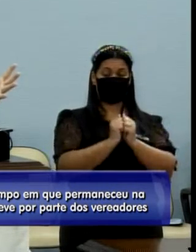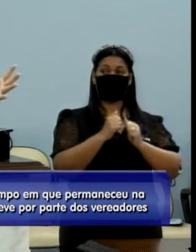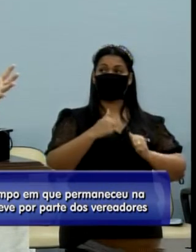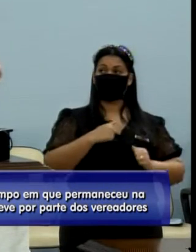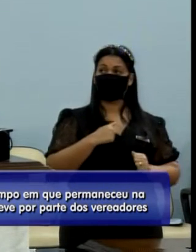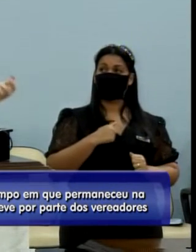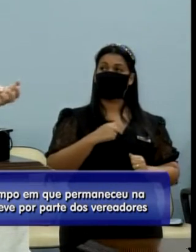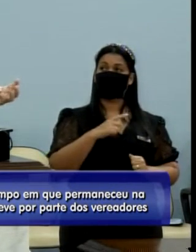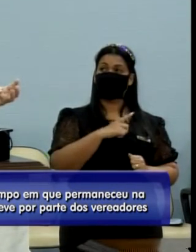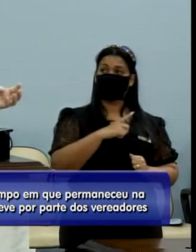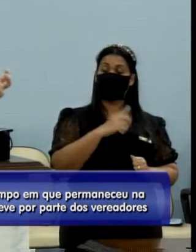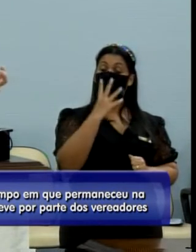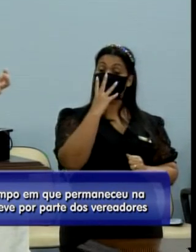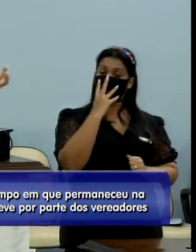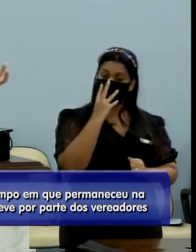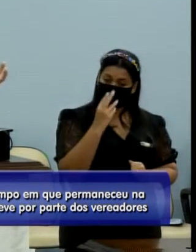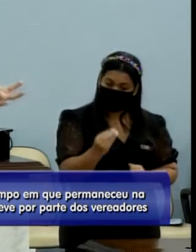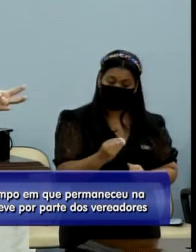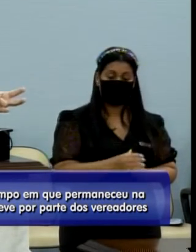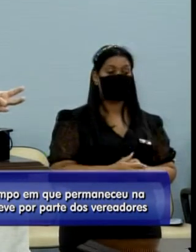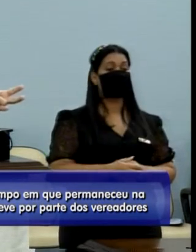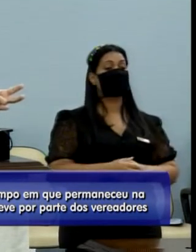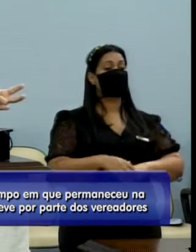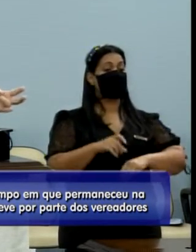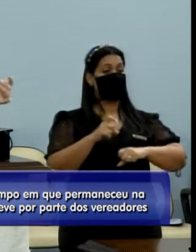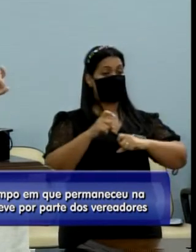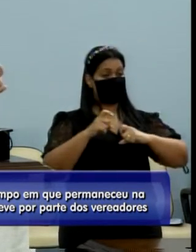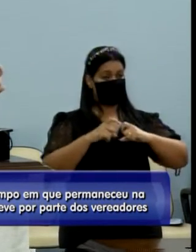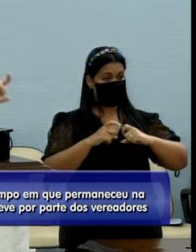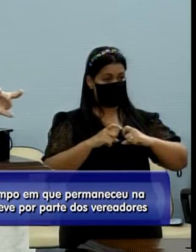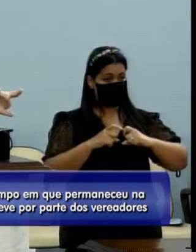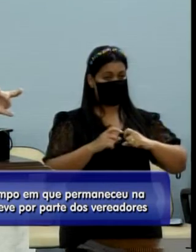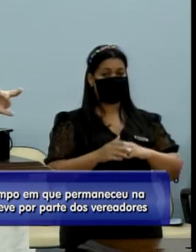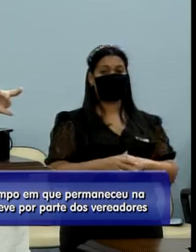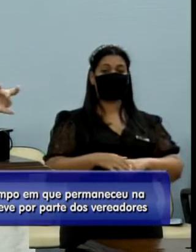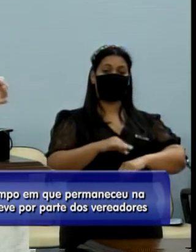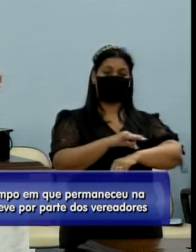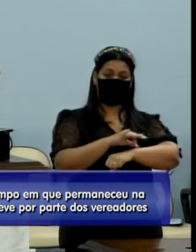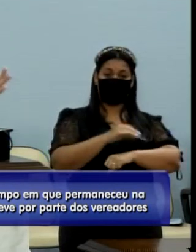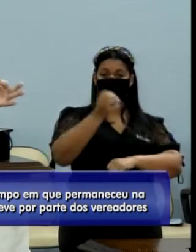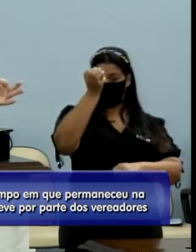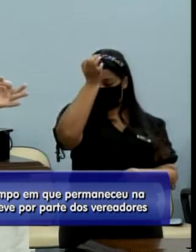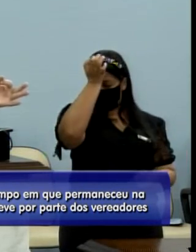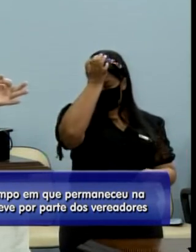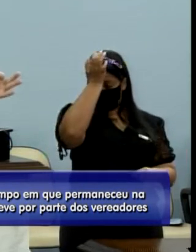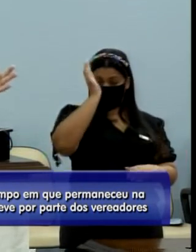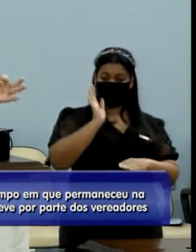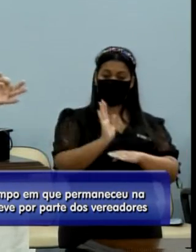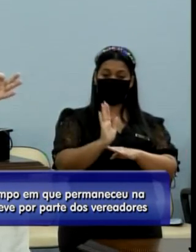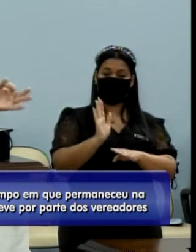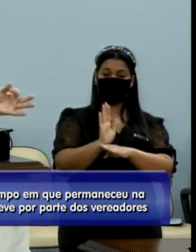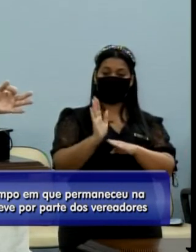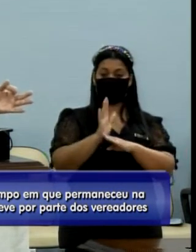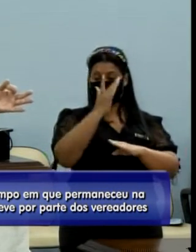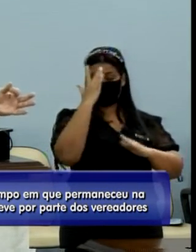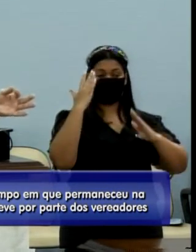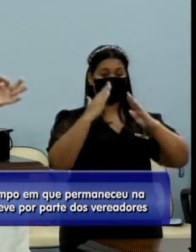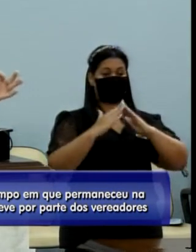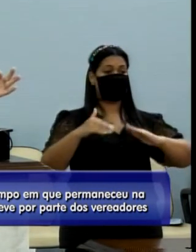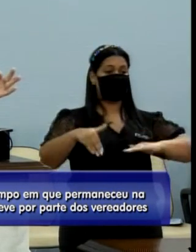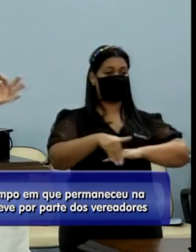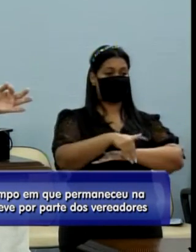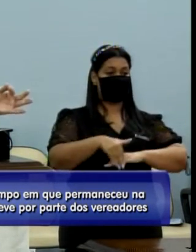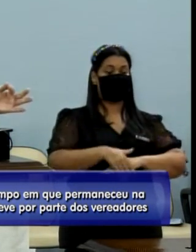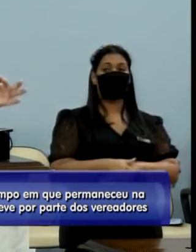temos uma van com agente de saúde a médica enfermeiro para dar assistência para moradores de rua